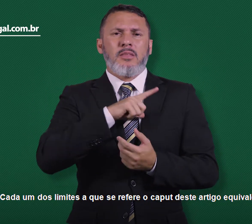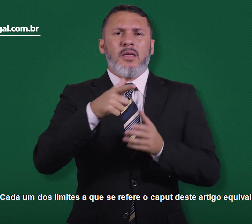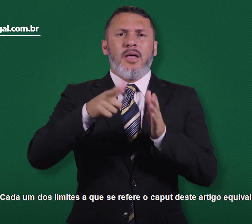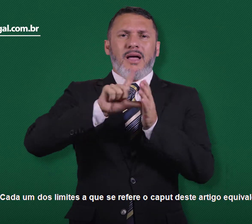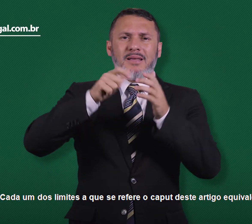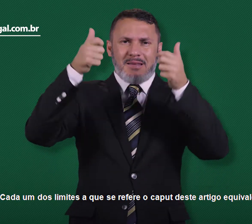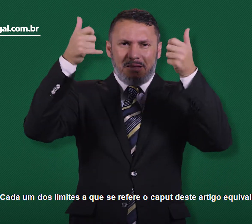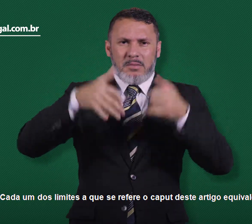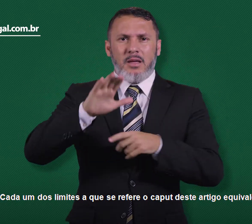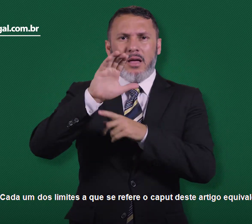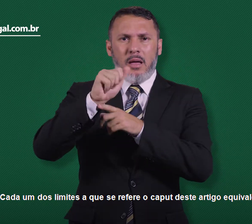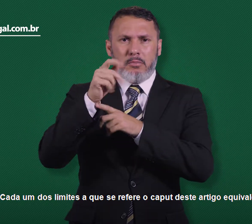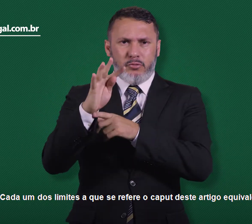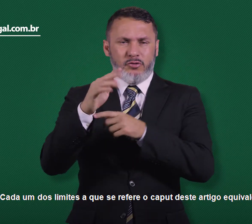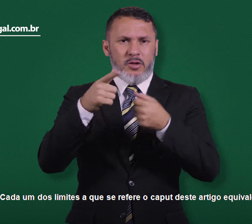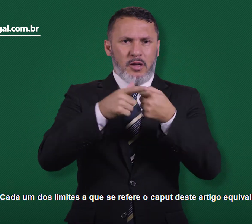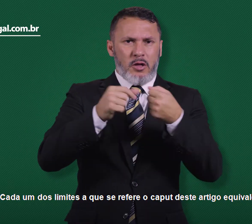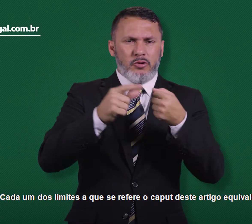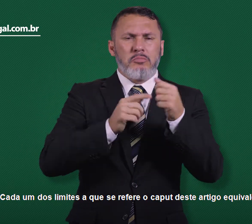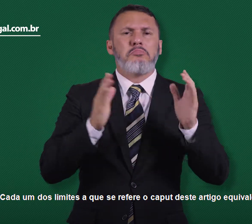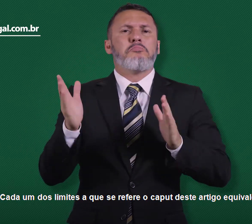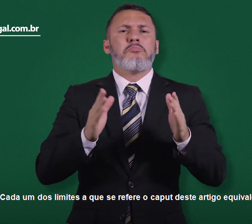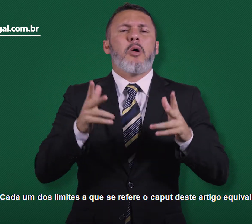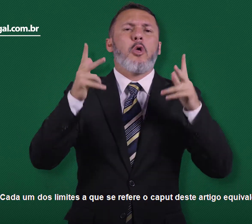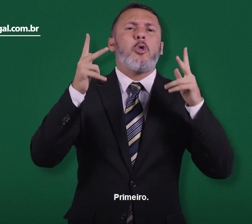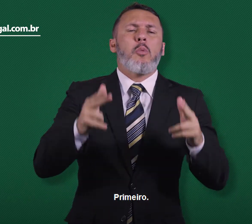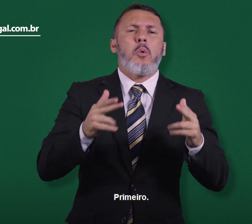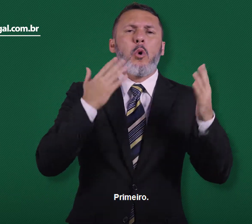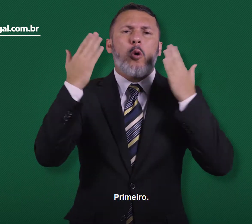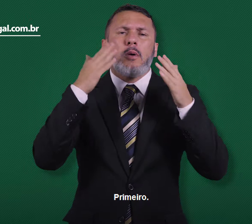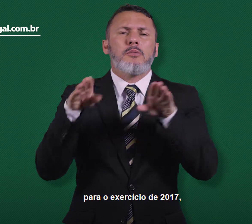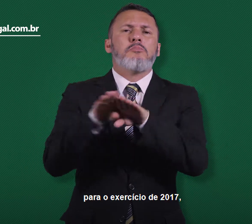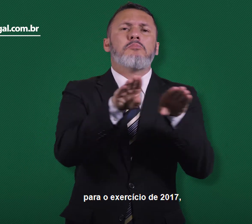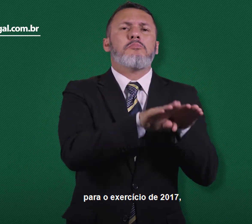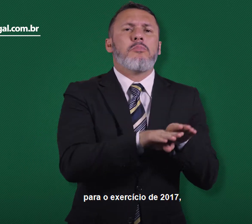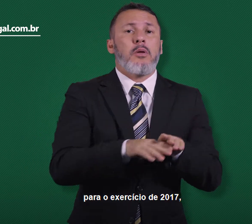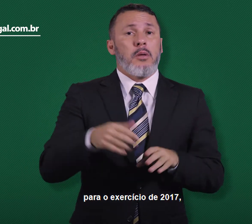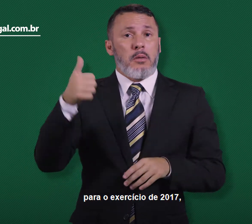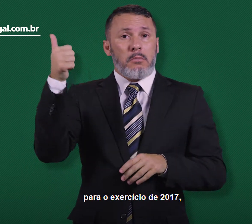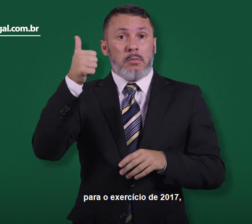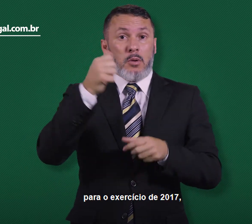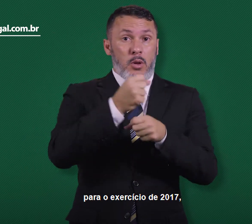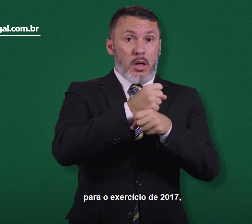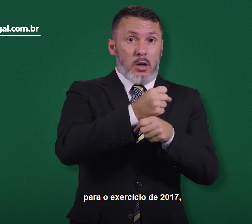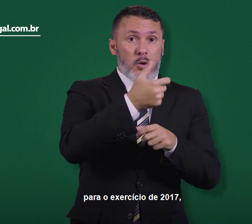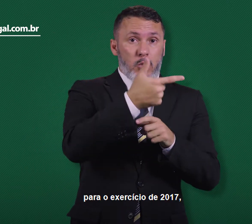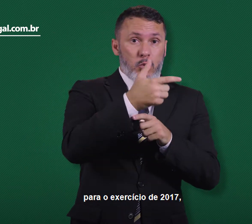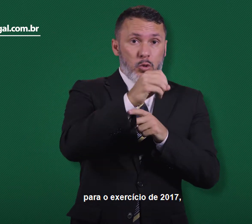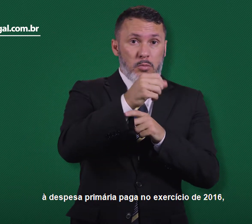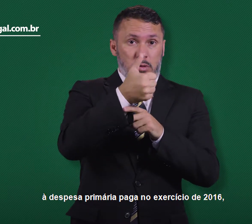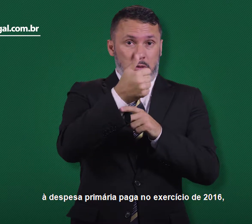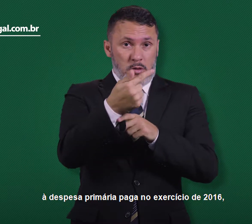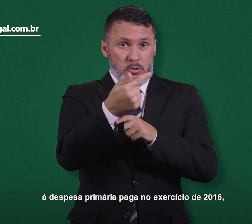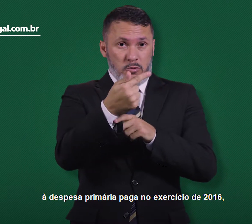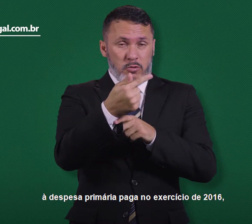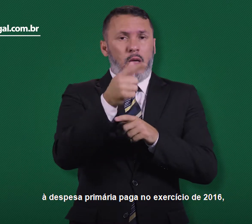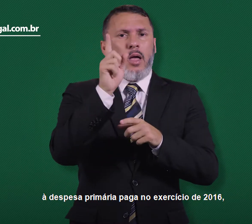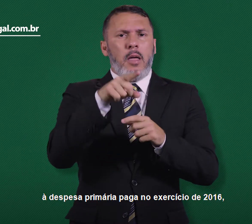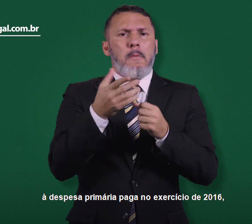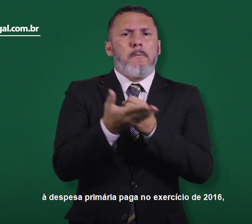refere o caput deste artigo equivalerá: primeiro, para o exercício de 2017, a despesa primária paga